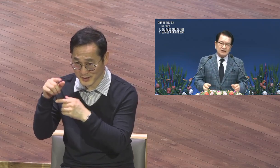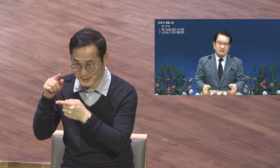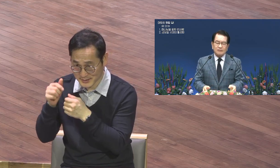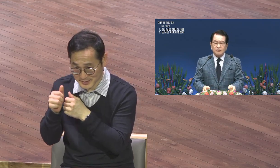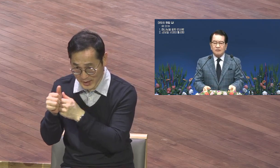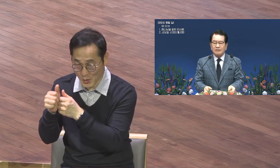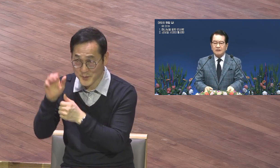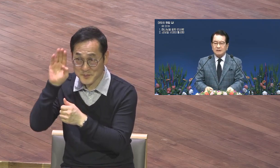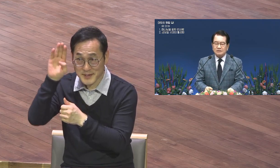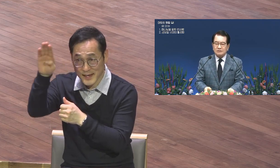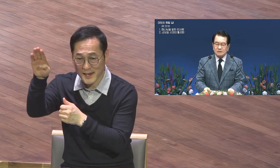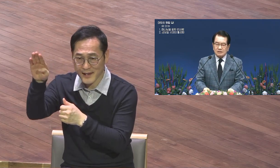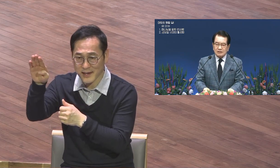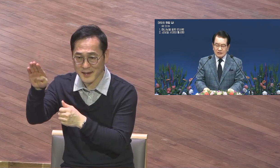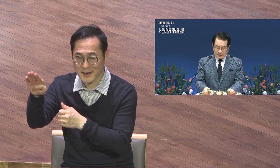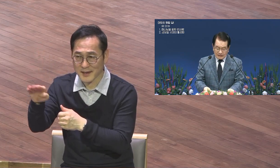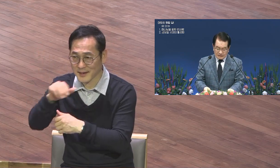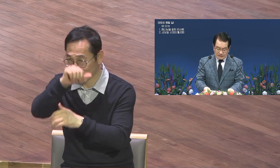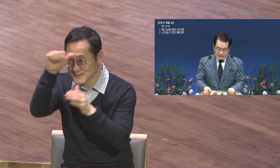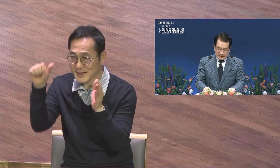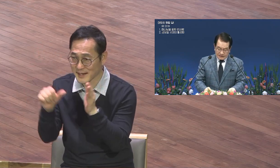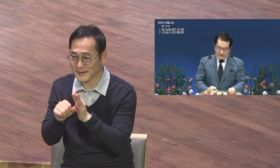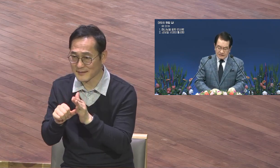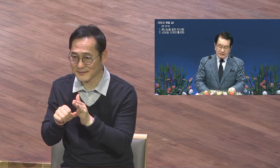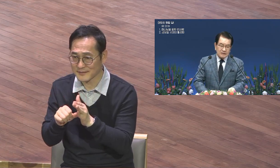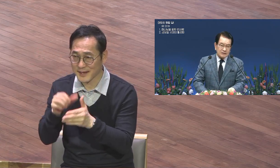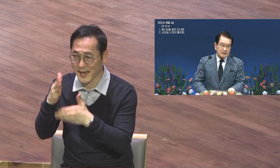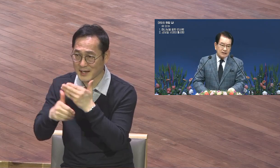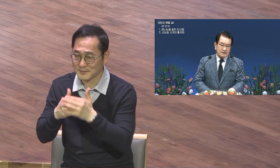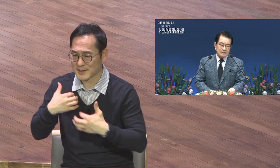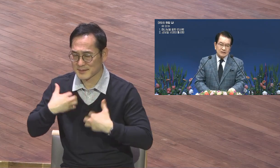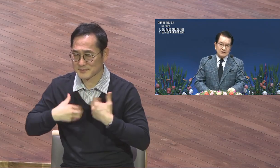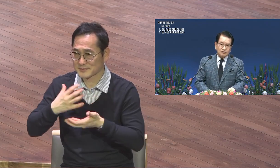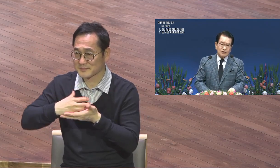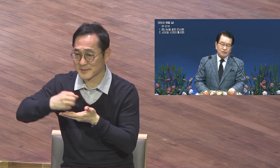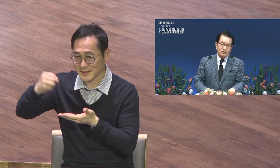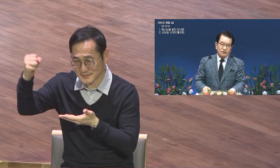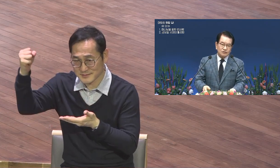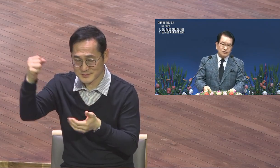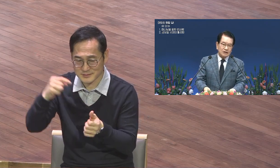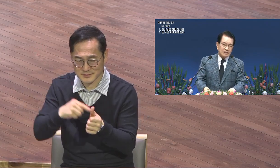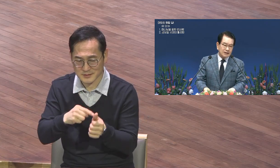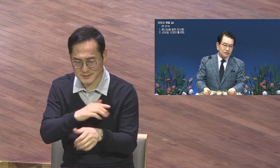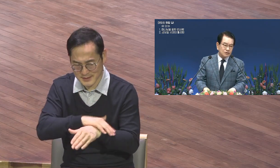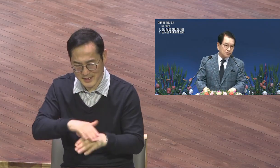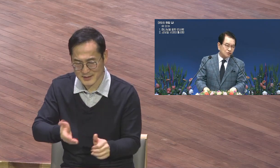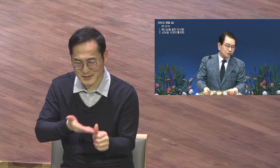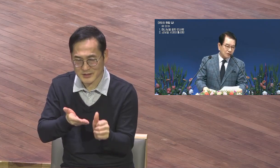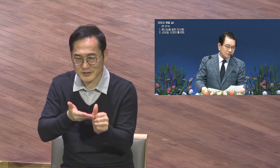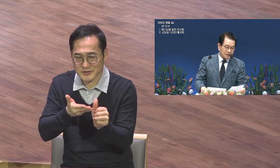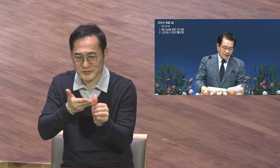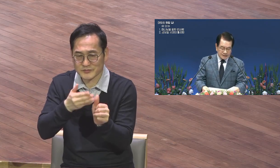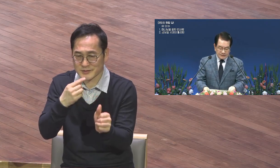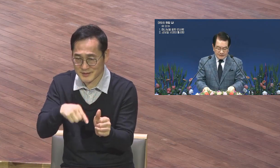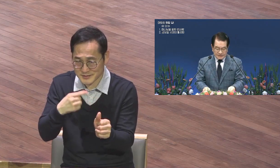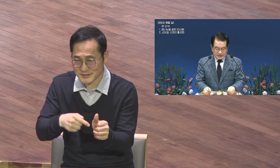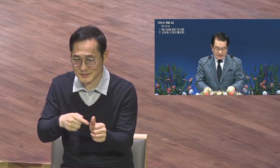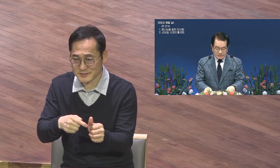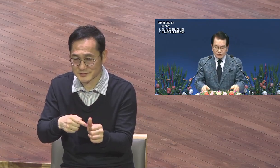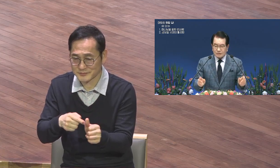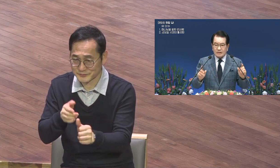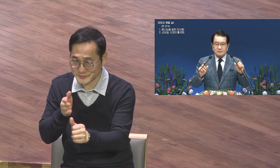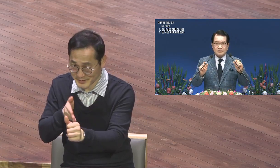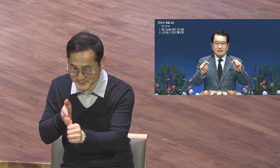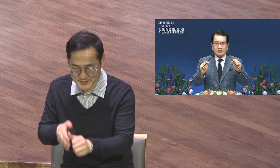영혼의 인상 작품을 남기는 그러한 증거를 가지는 영계 모든 성도를 다 되기를 주님으로 축복합니다.